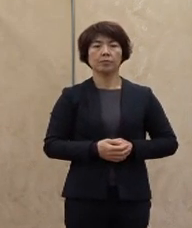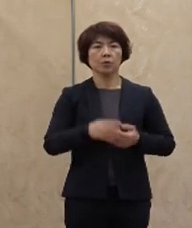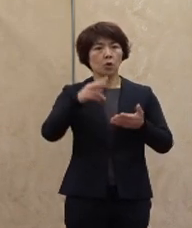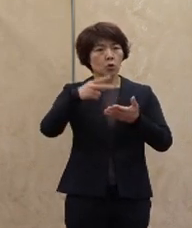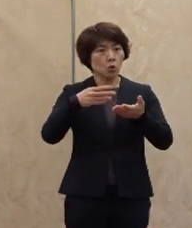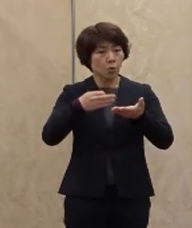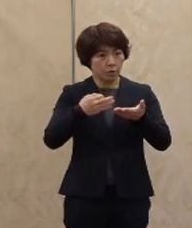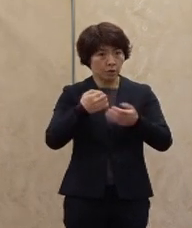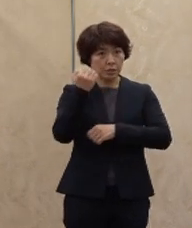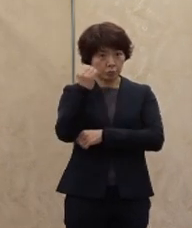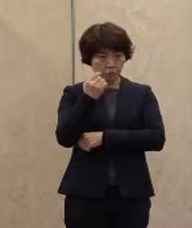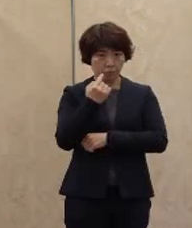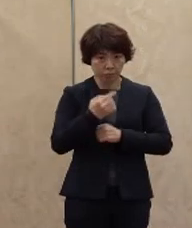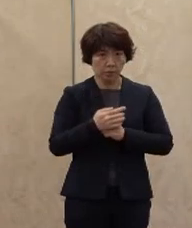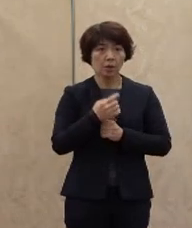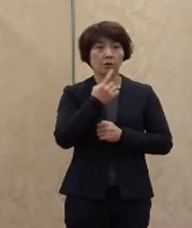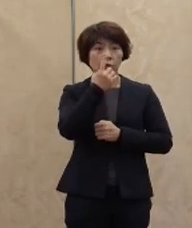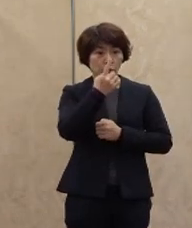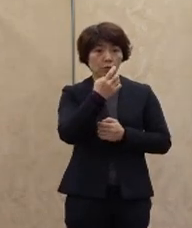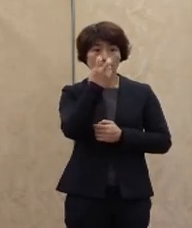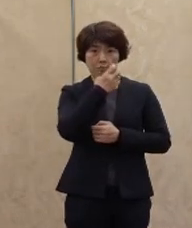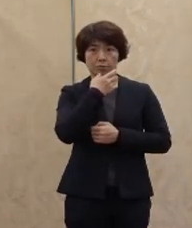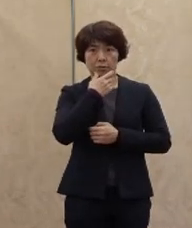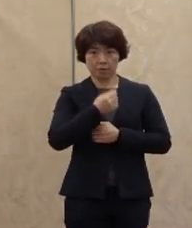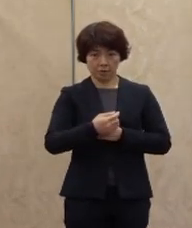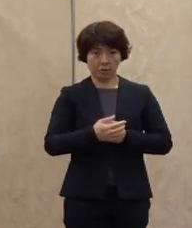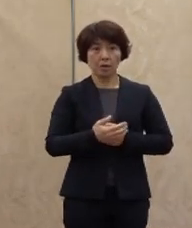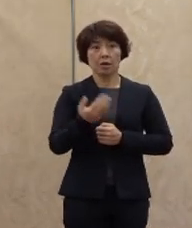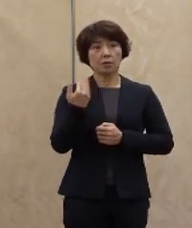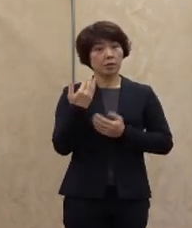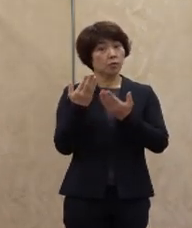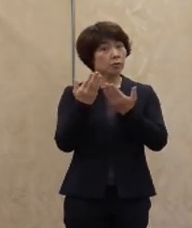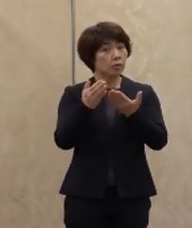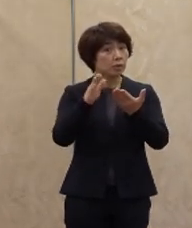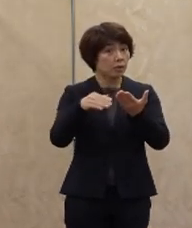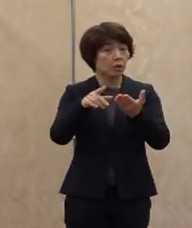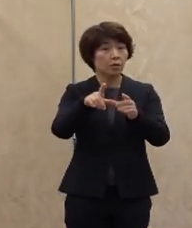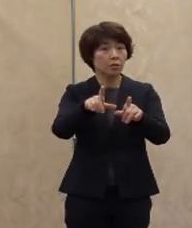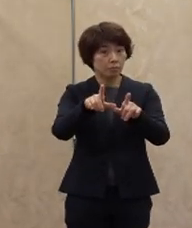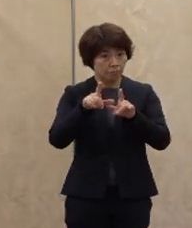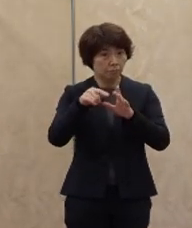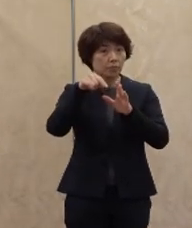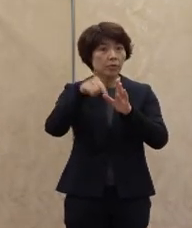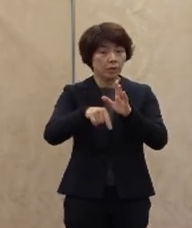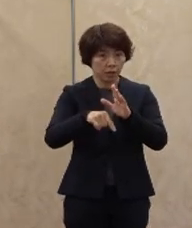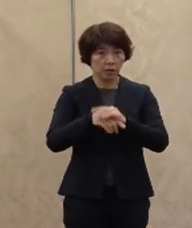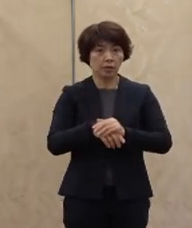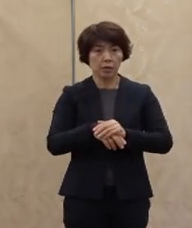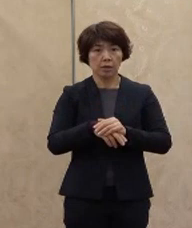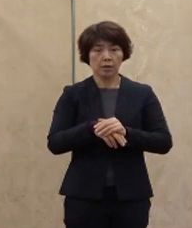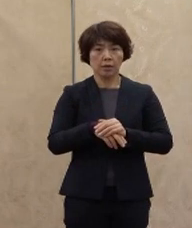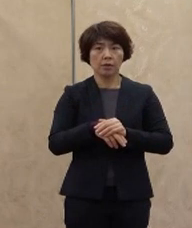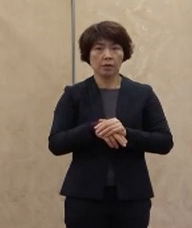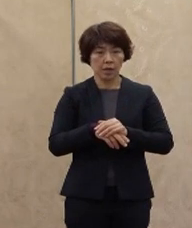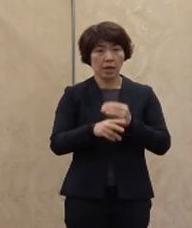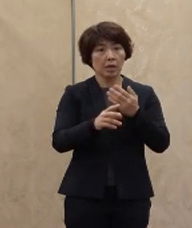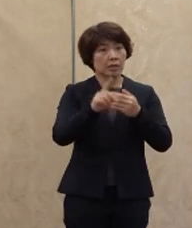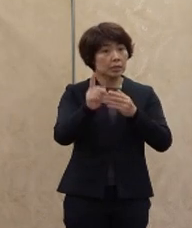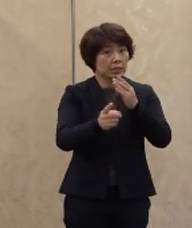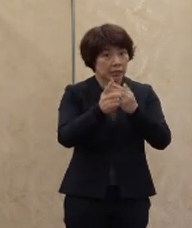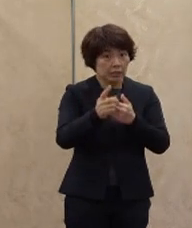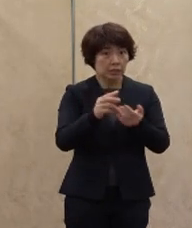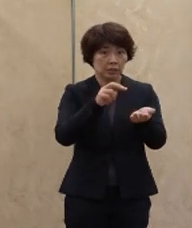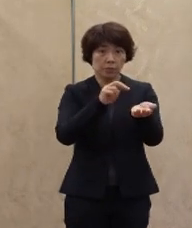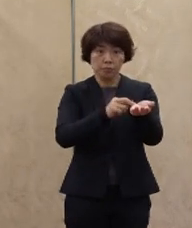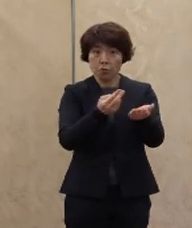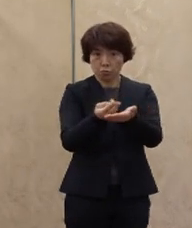読売新聞の太田です。一点ちょっと確認させていただきたいんですけども、先ほどの質問の中で、臨時医療施設に関して検討していて、調整に入っている